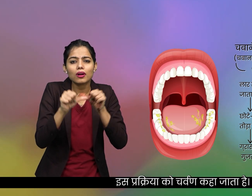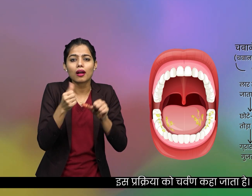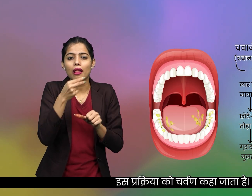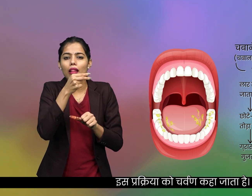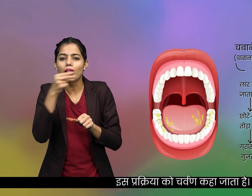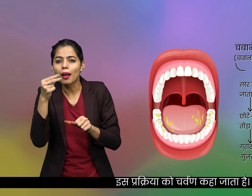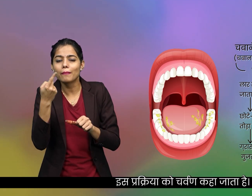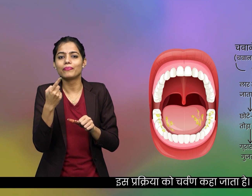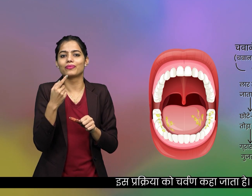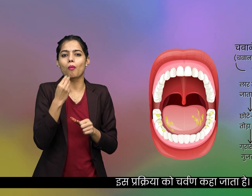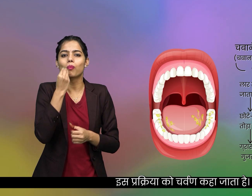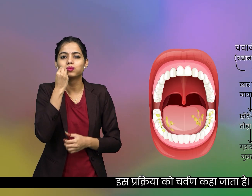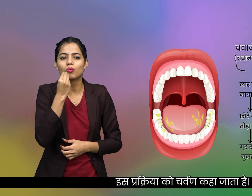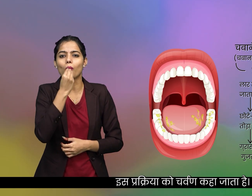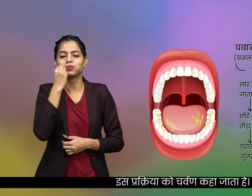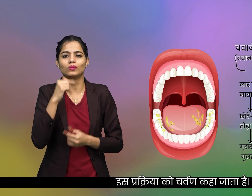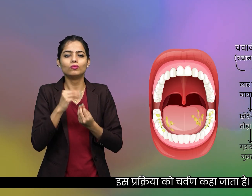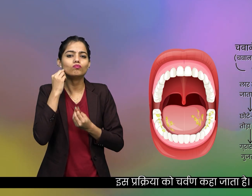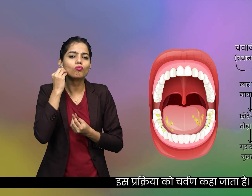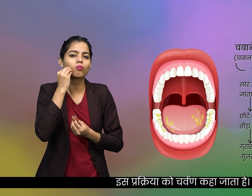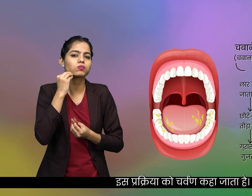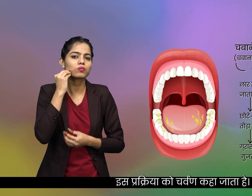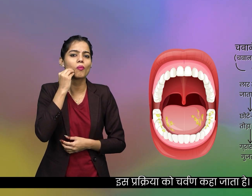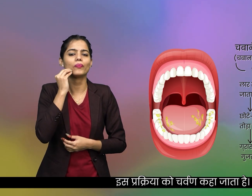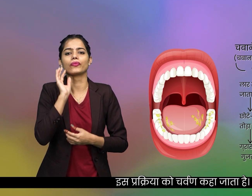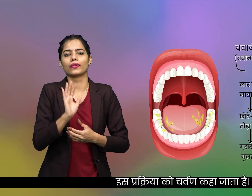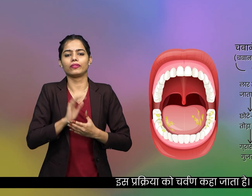इस प्रक्रिया को चर्वण कहा जाता है।